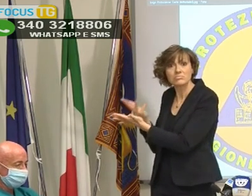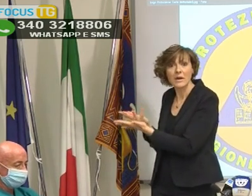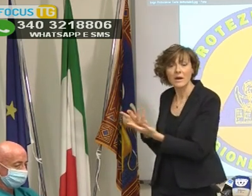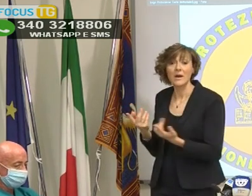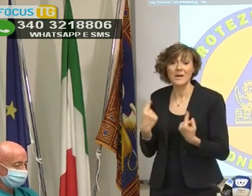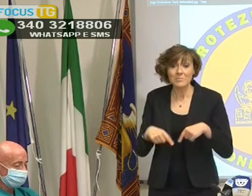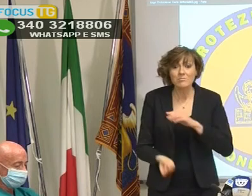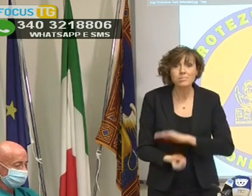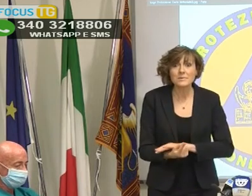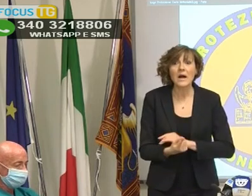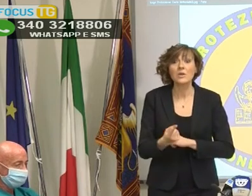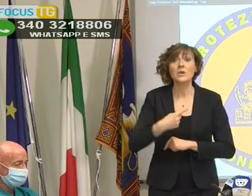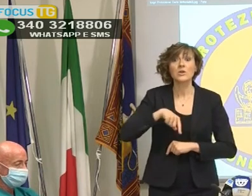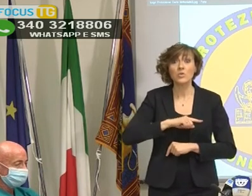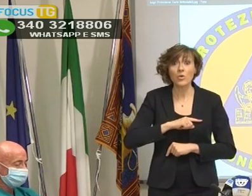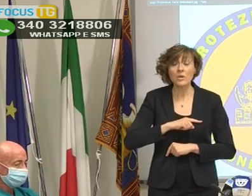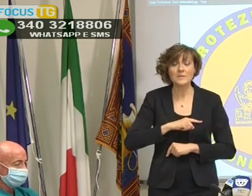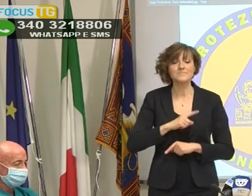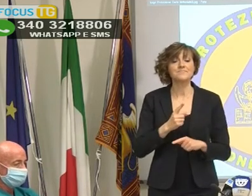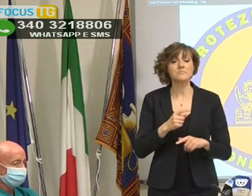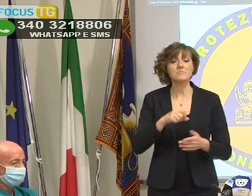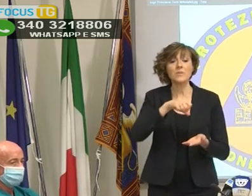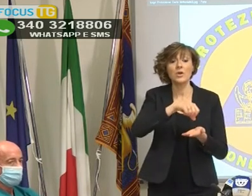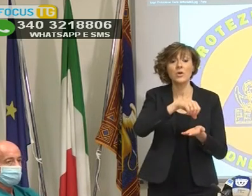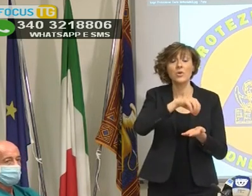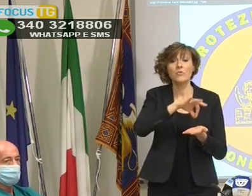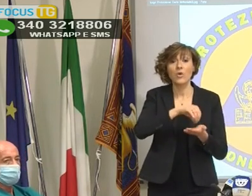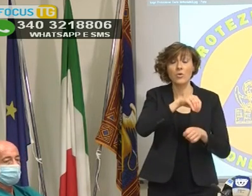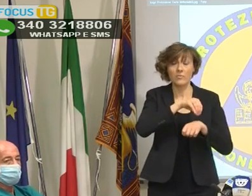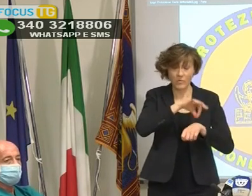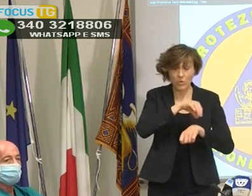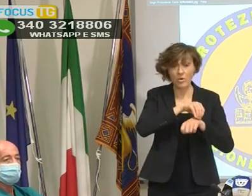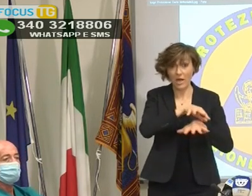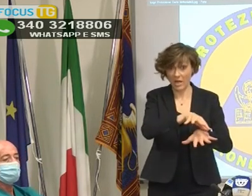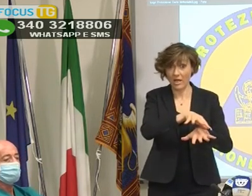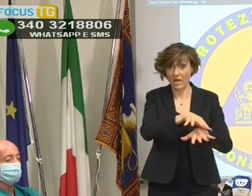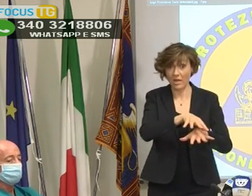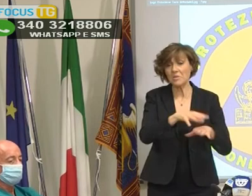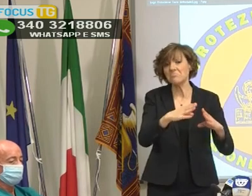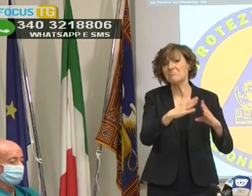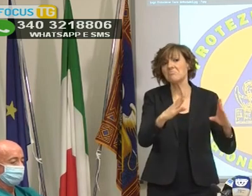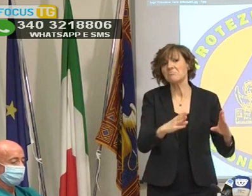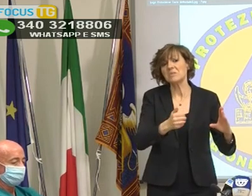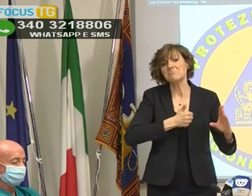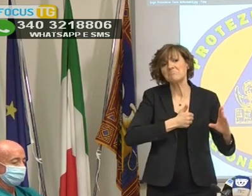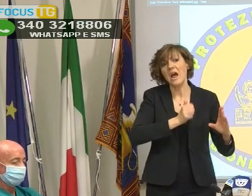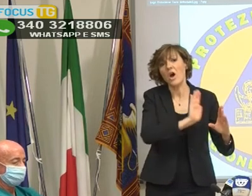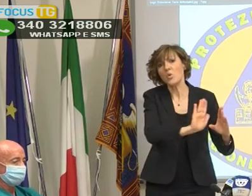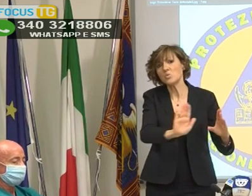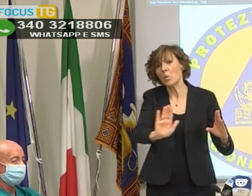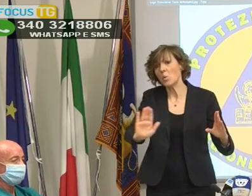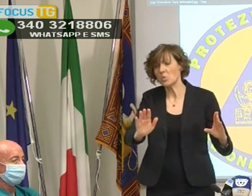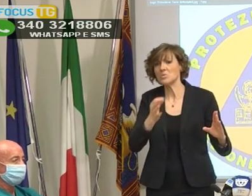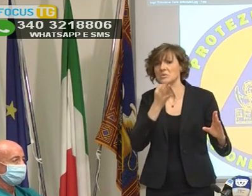abbiamo focolai domestici autoctoni che non ci preoccupano. Ho tutto